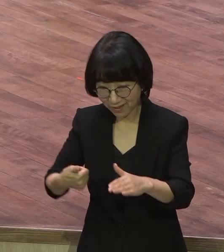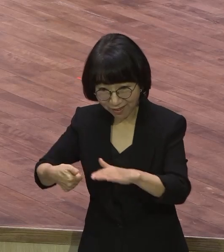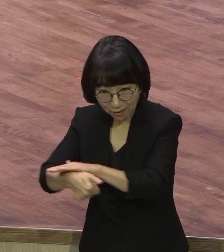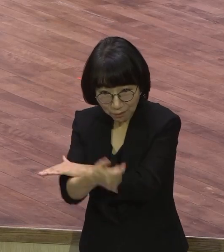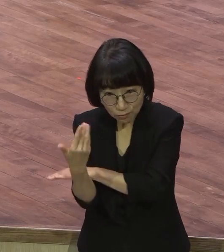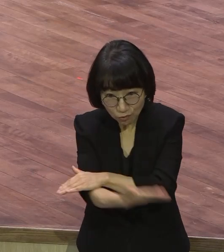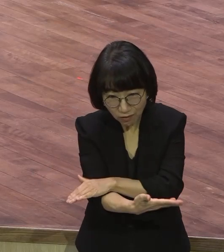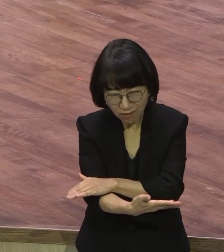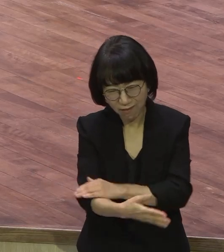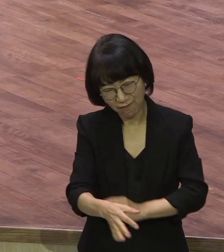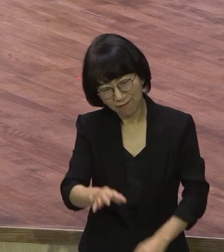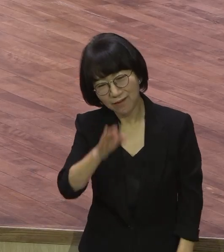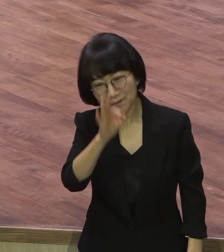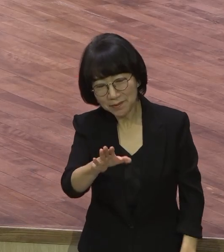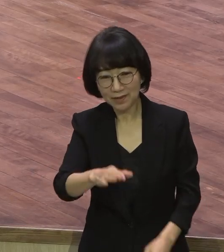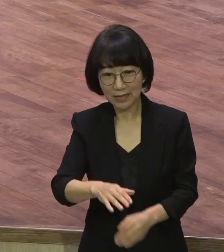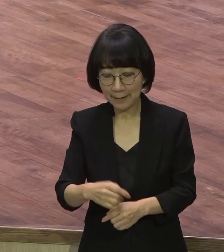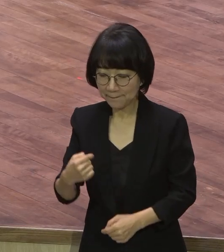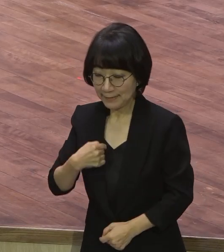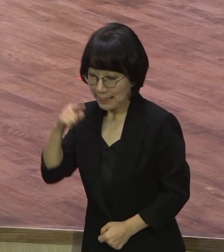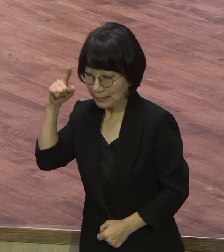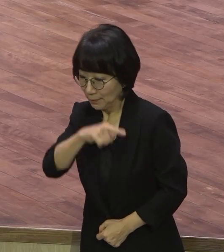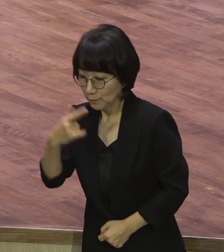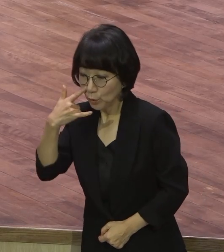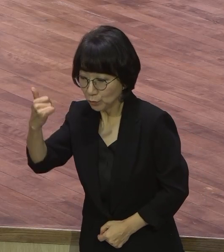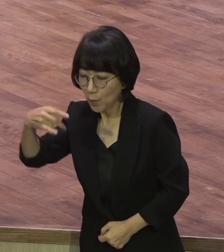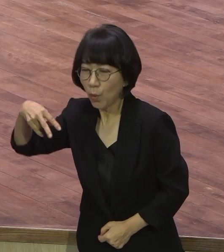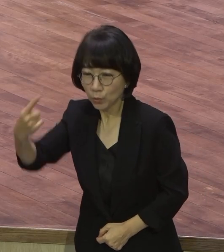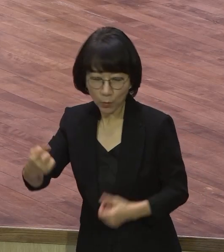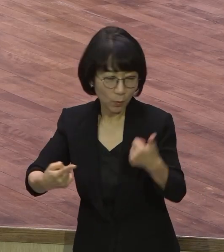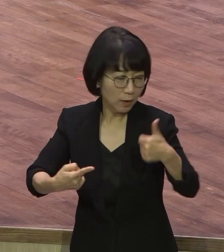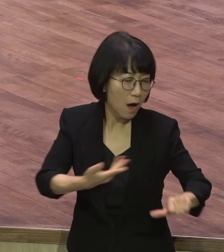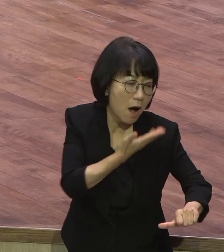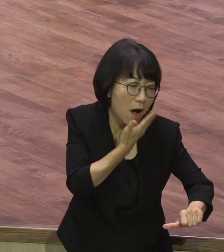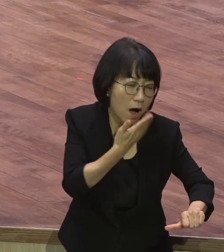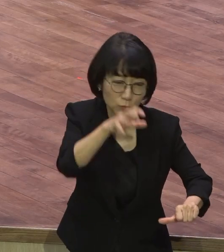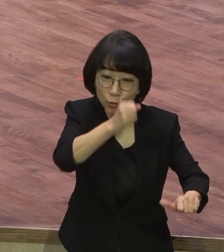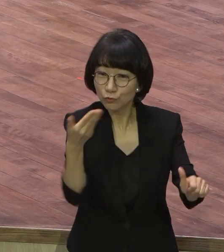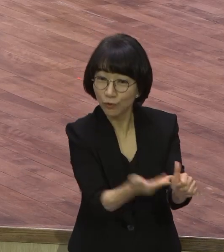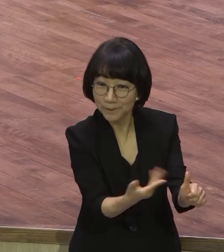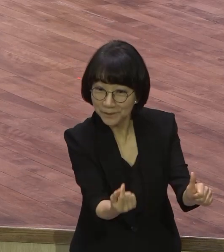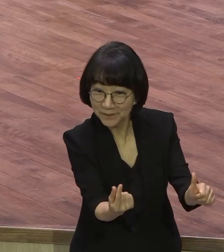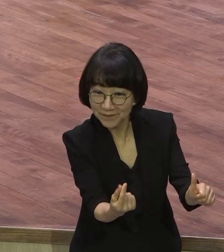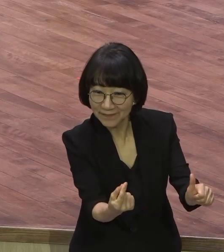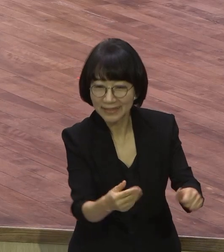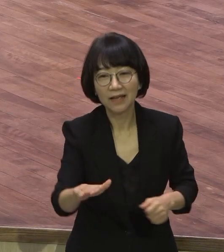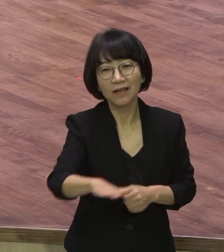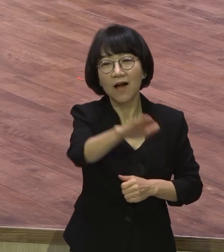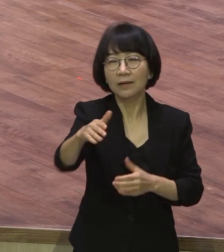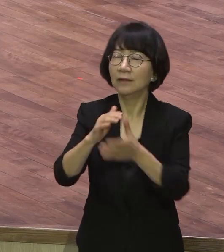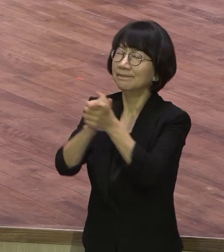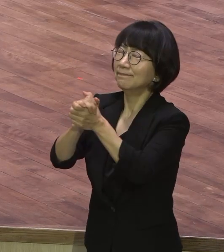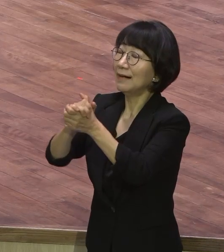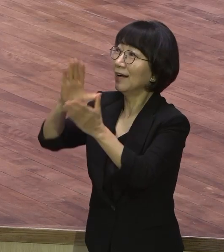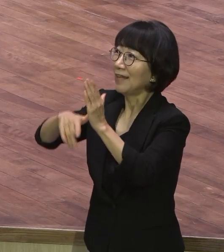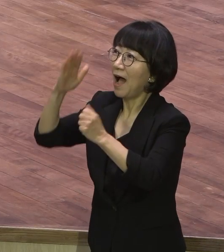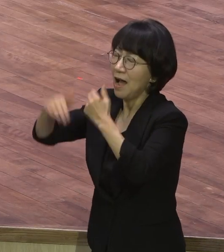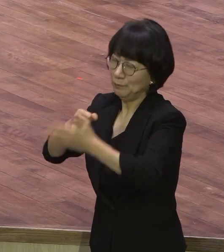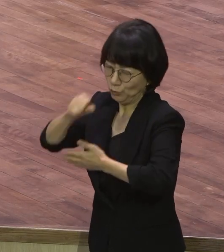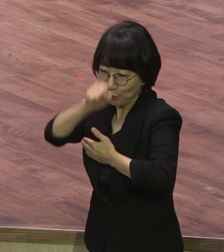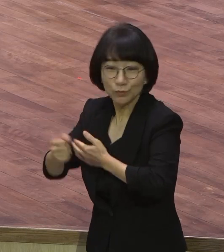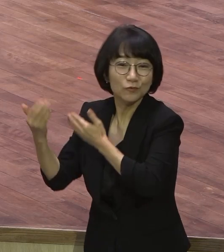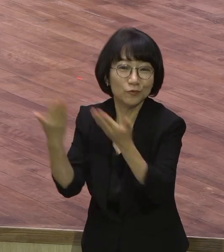악할지라도 자세하게 좋은 걸 줄 줄 알면서 내가 너희 구하는 거 안 주겠냐? 굉장히 쉬운 말이에요.